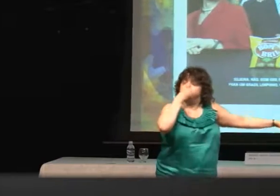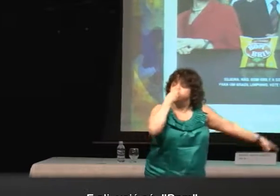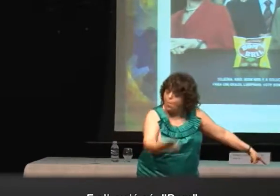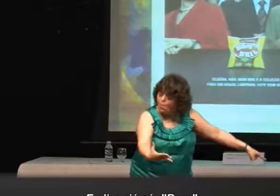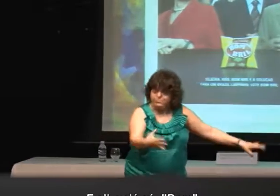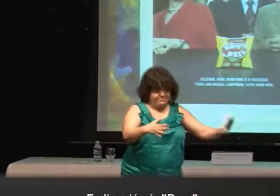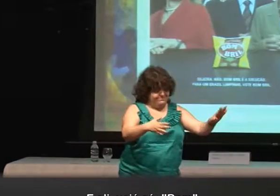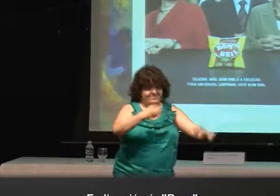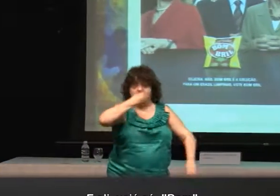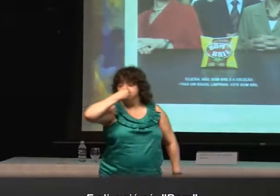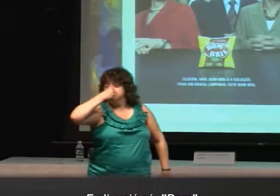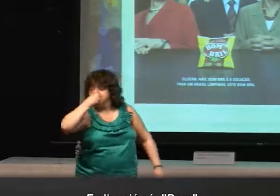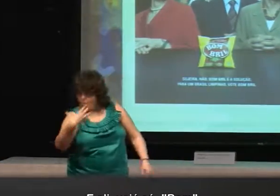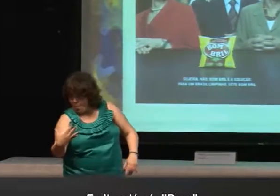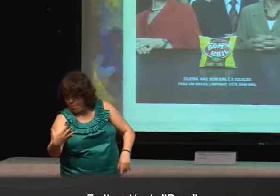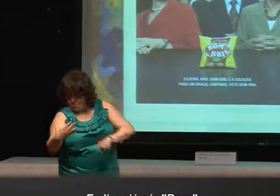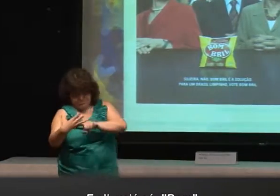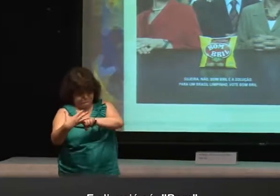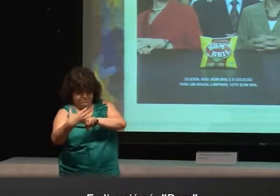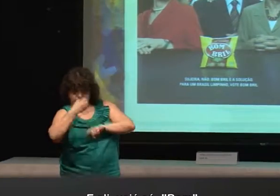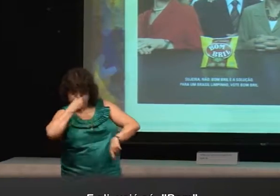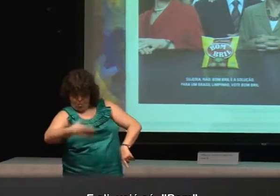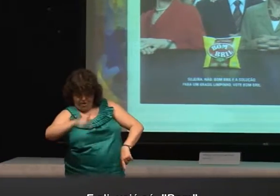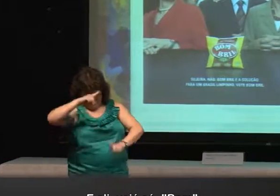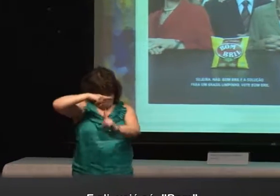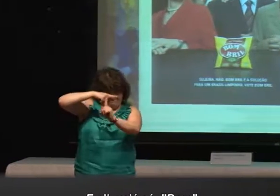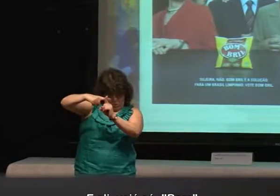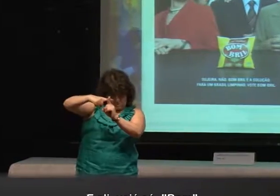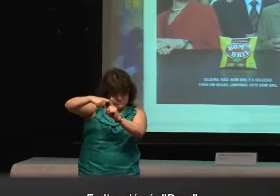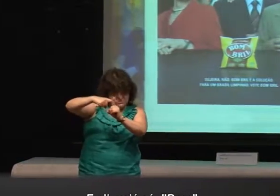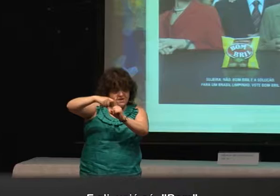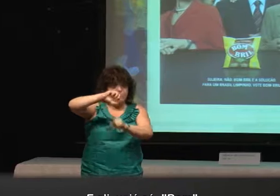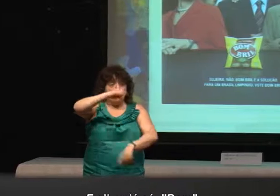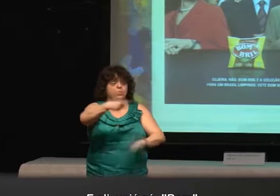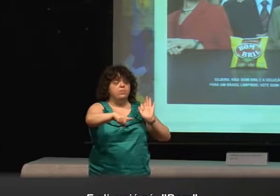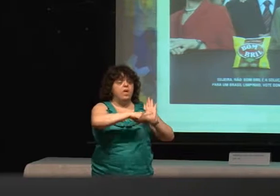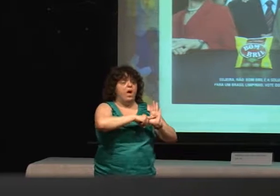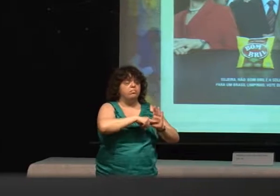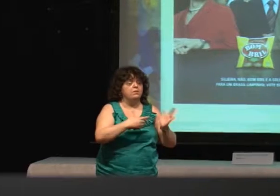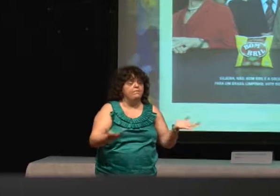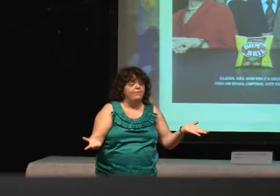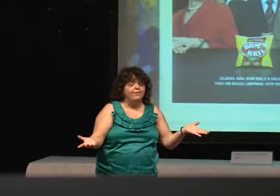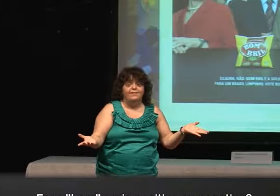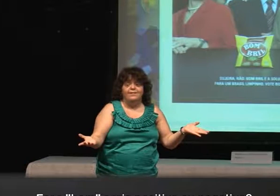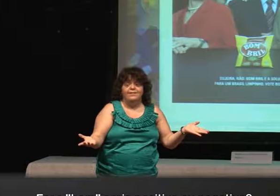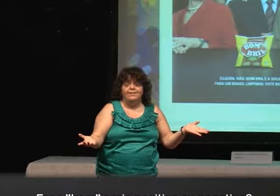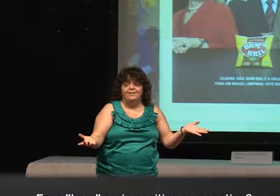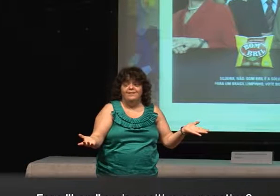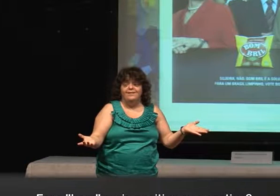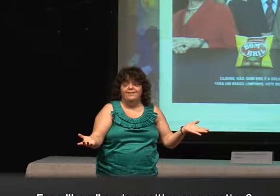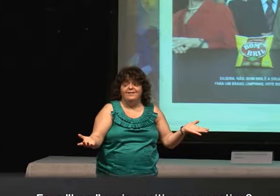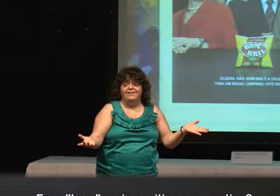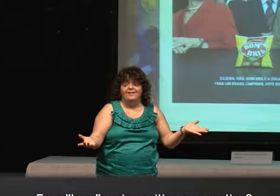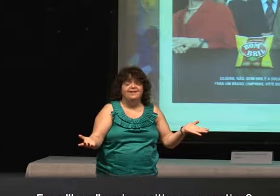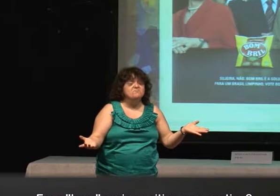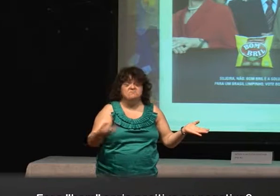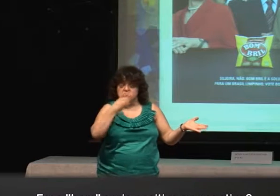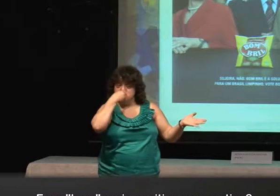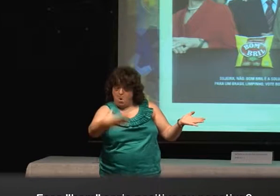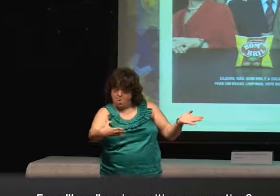E ali, ó, aquele, ó, bom, ó. Veja só, bom. Esse bom seria positivo ou